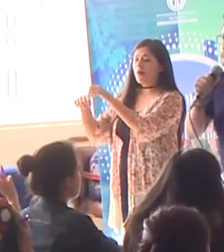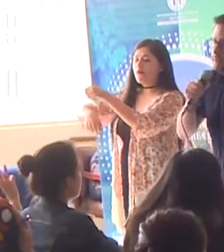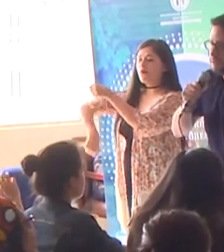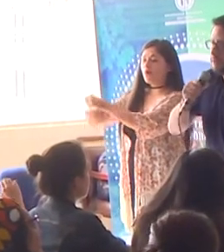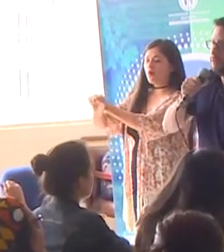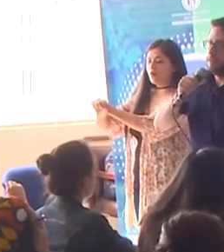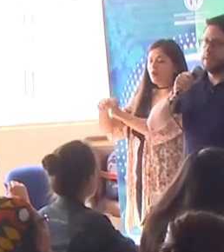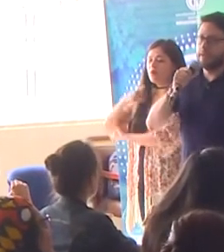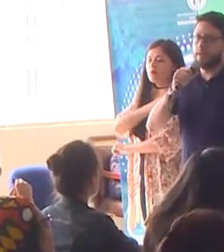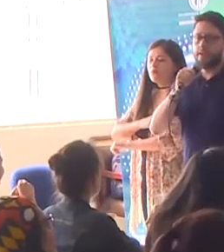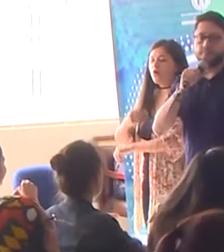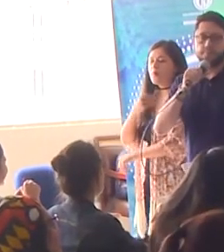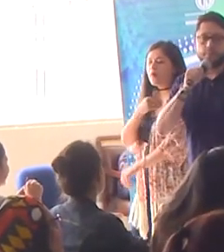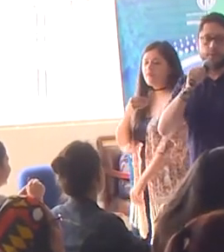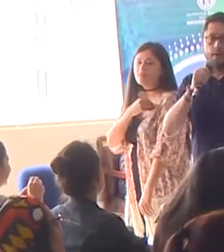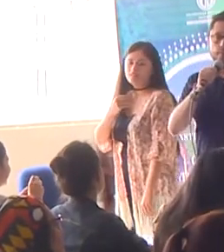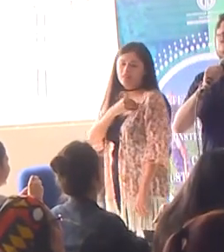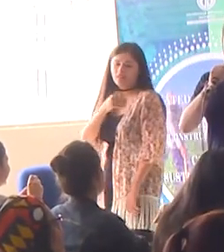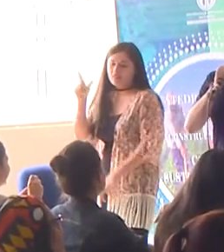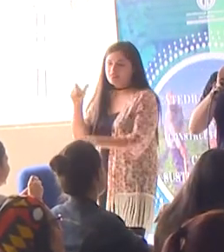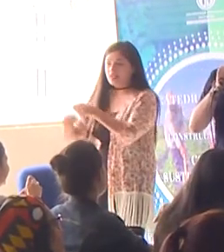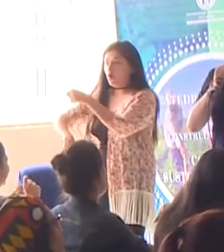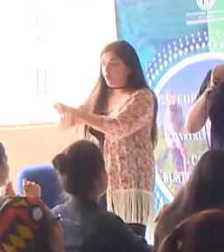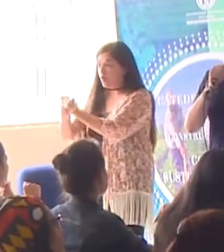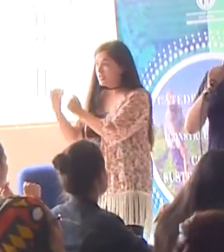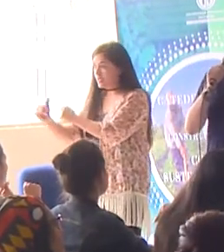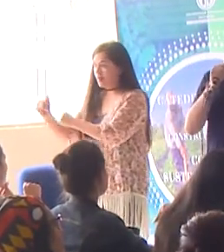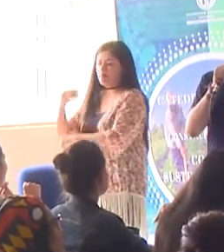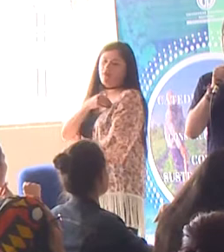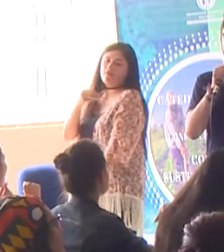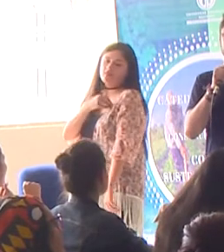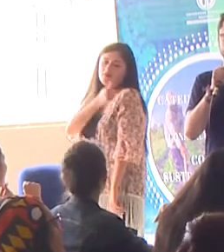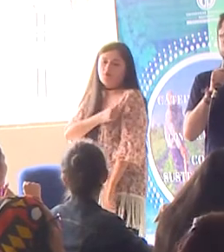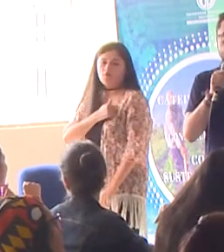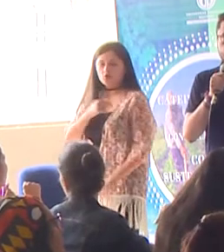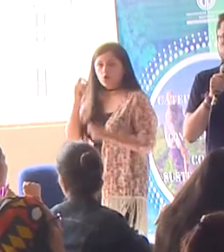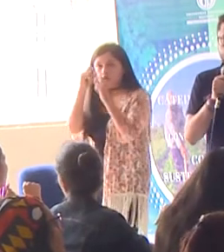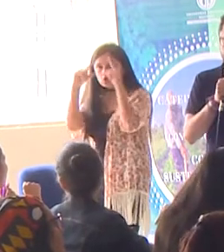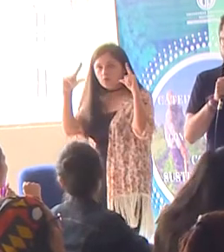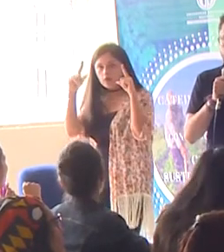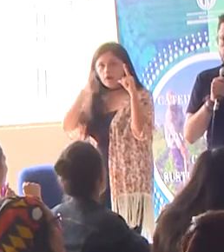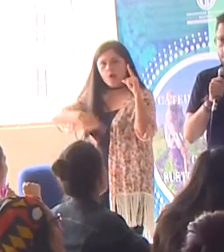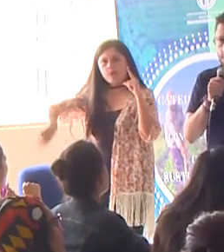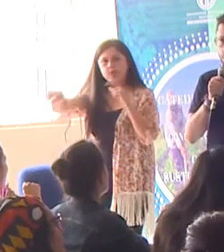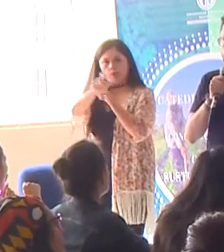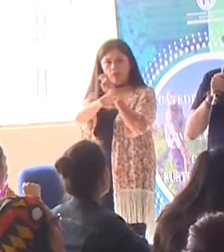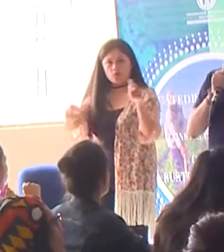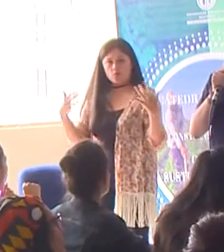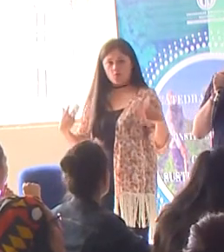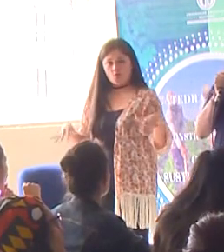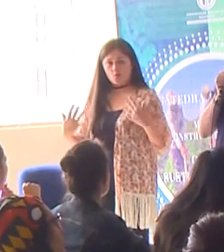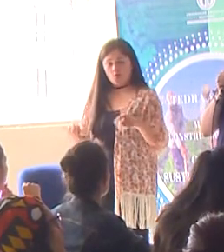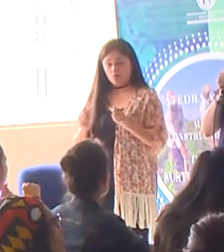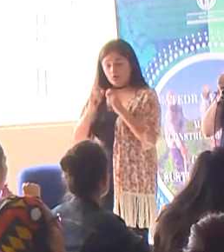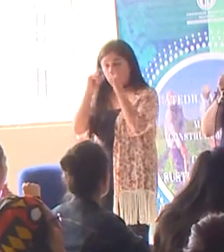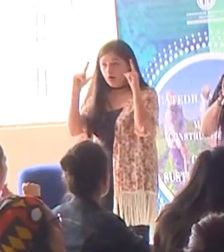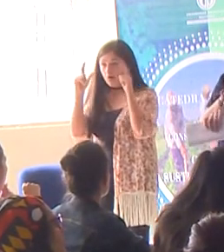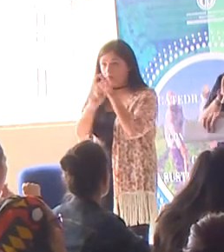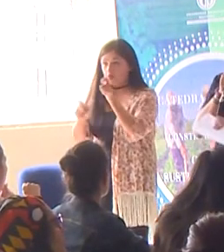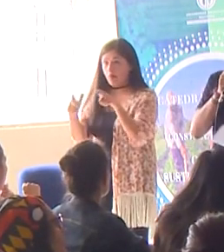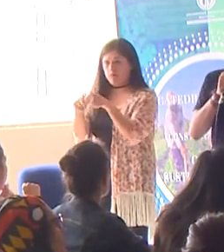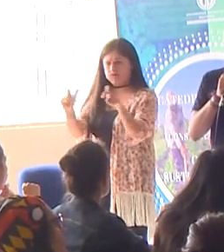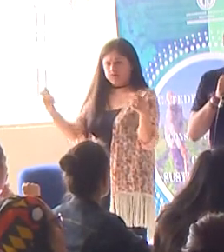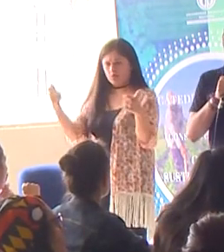porfa porque me sorprende la convocatoria muy muy nutrida